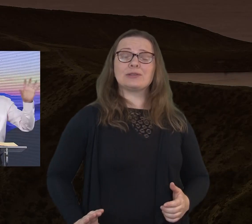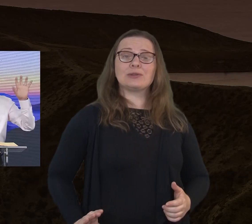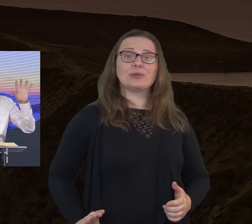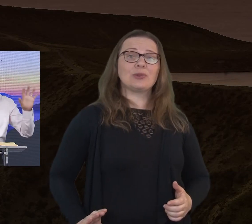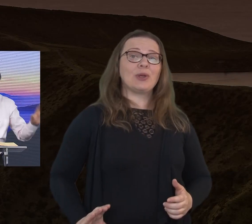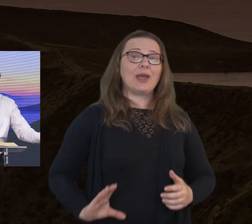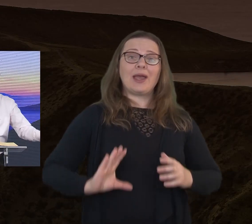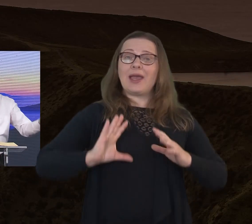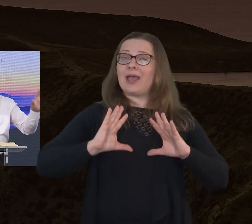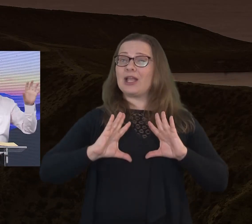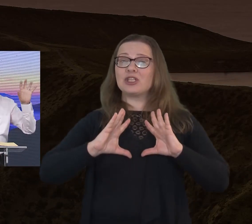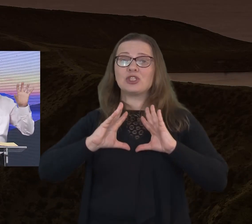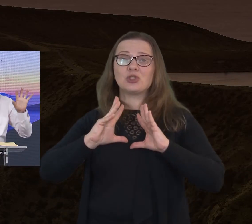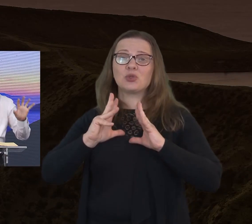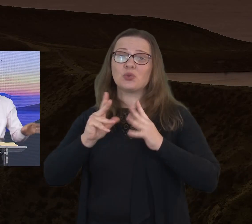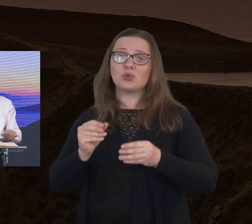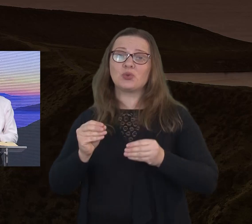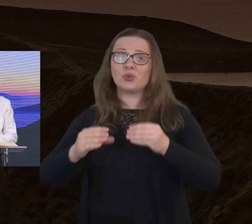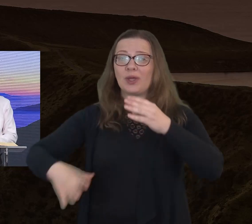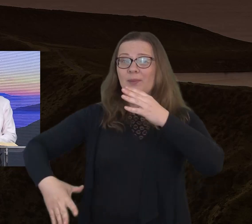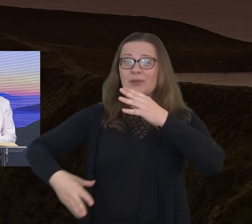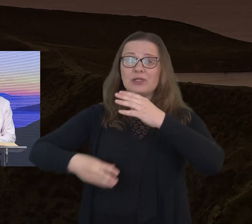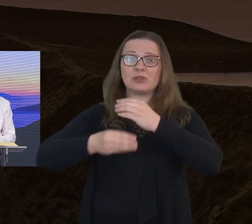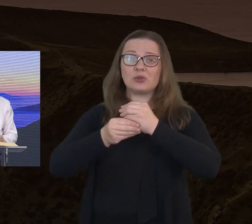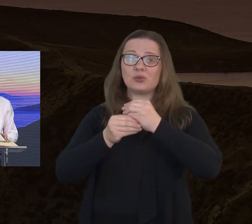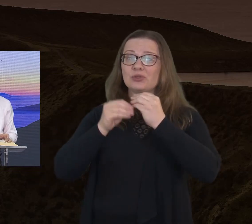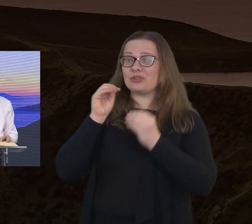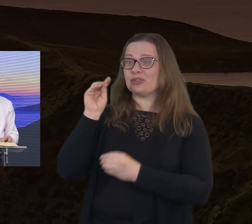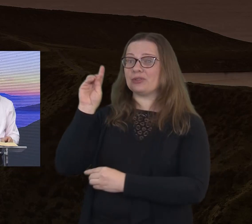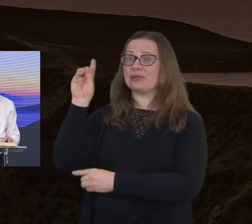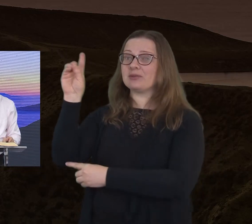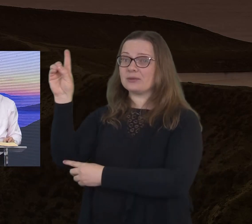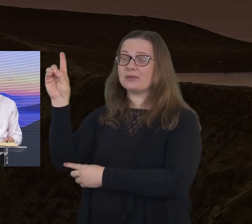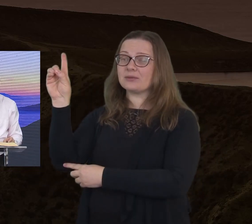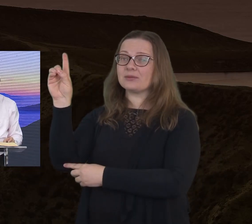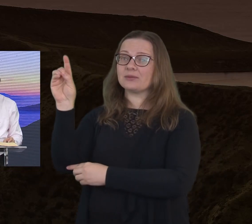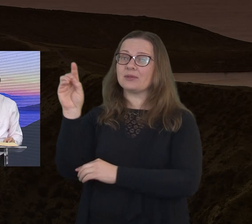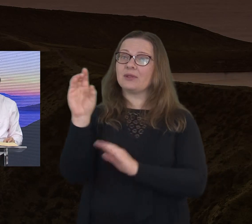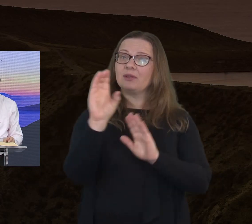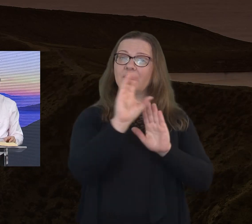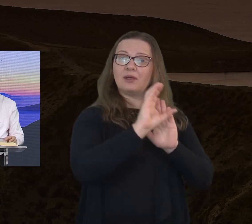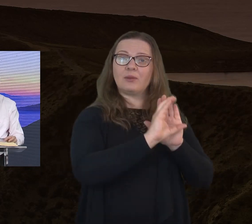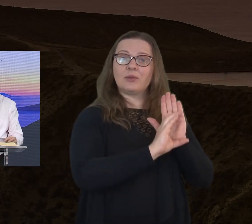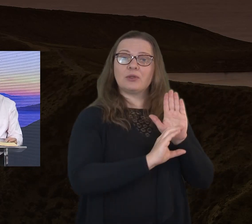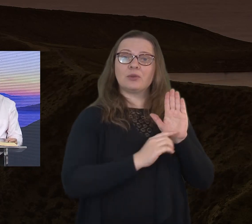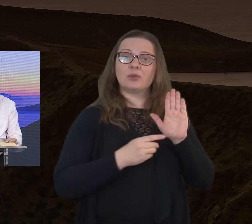a plenitude de Deus. No capítulo 2,